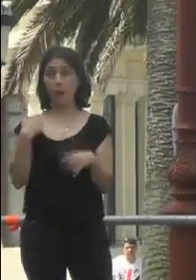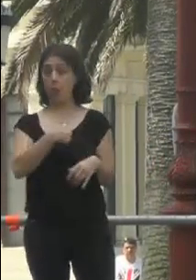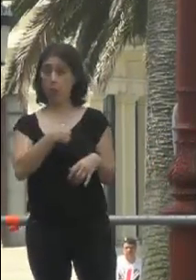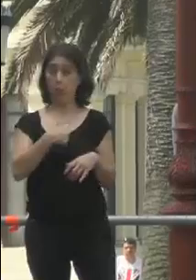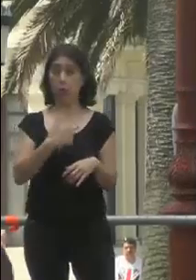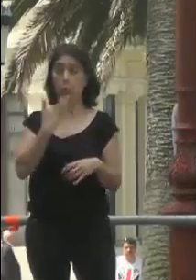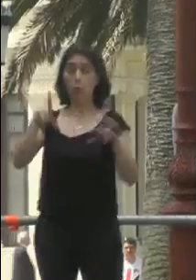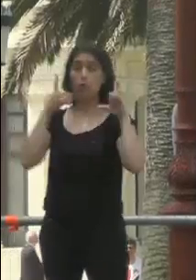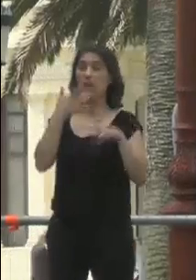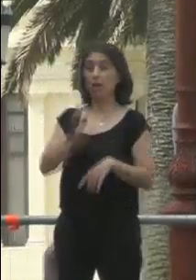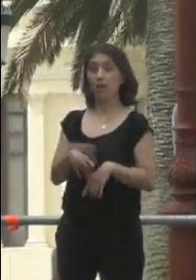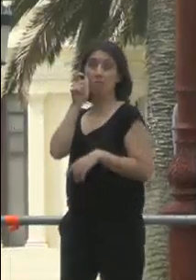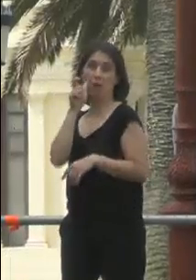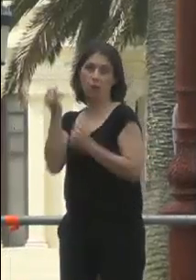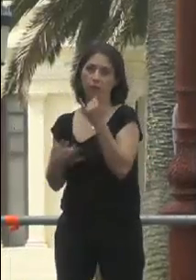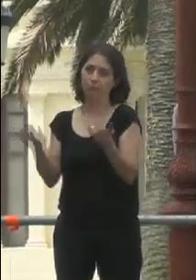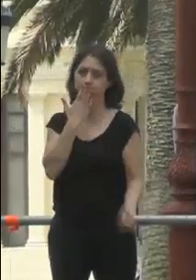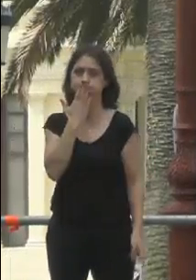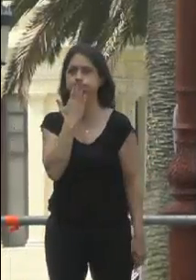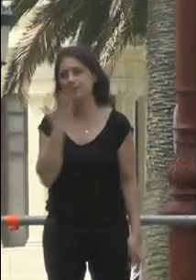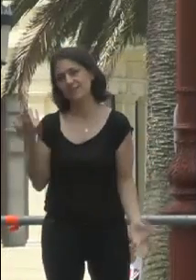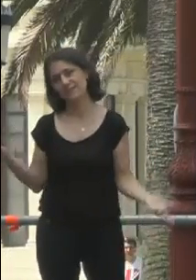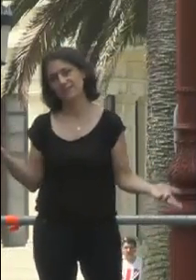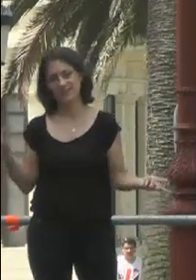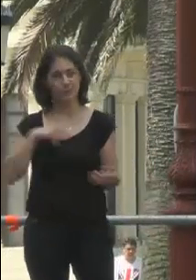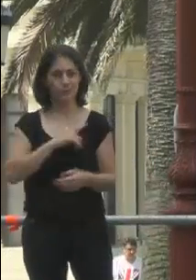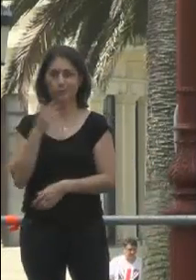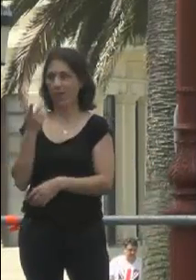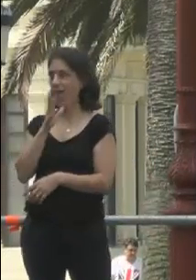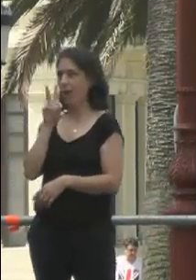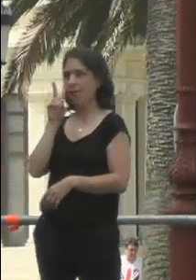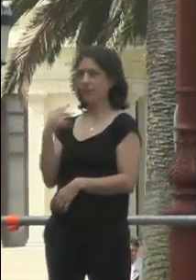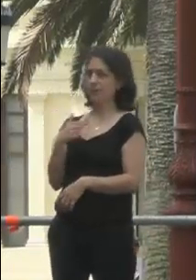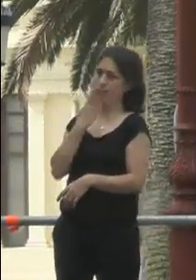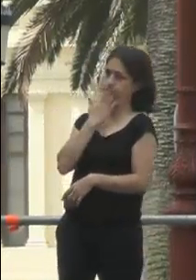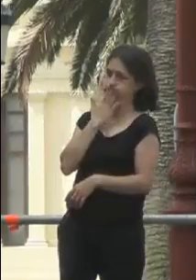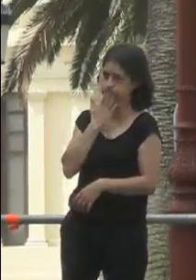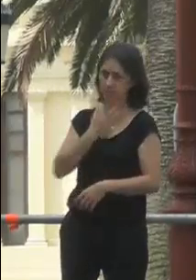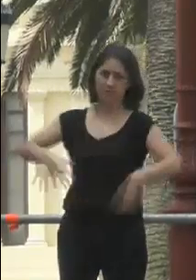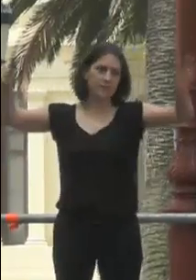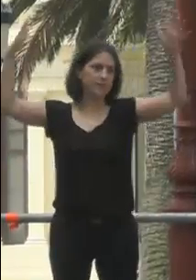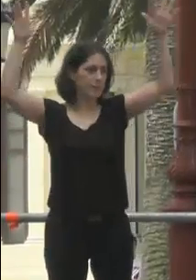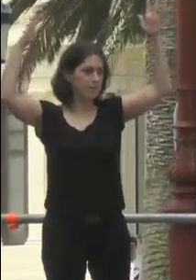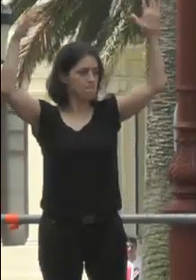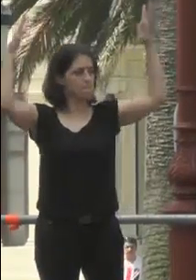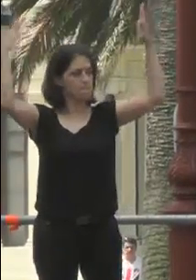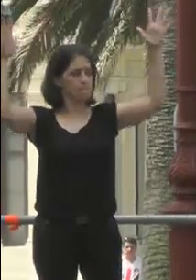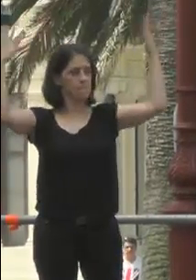Peares, Núñez Feijóo, que é a cousa máis ridícula que nos podemos atopar agora mesmo no escenario de Galicia.